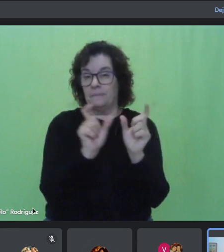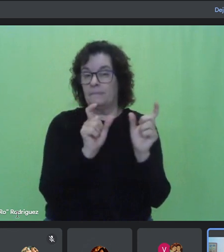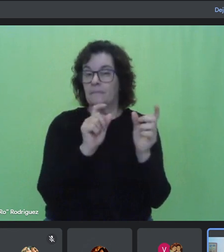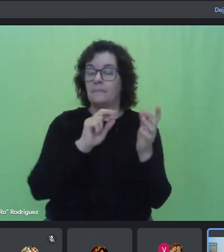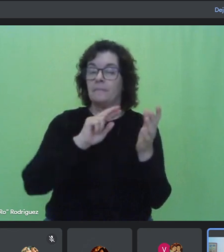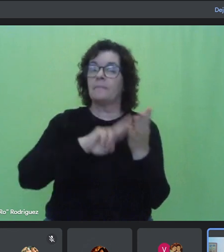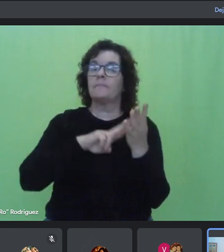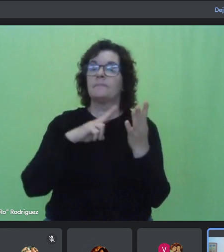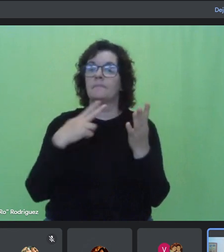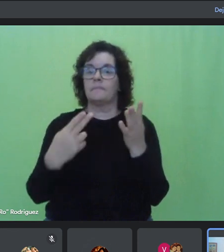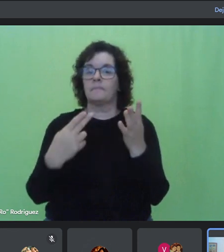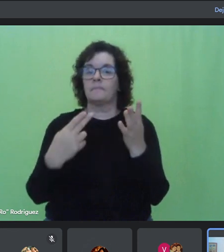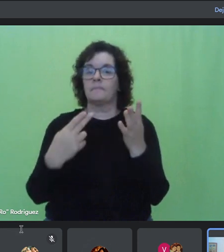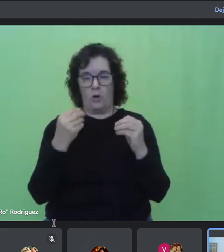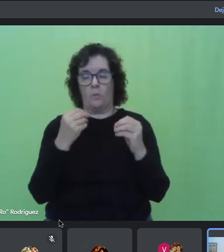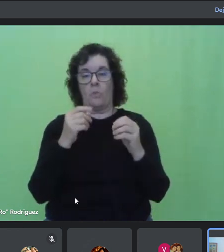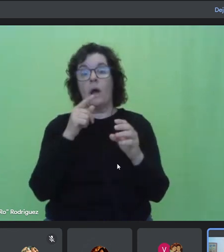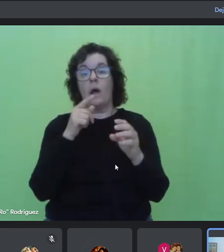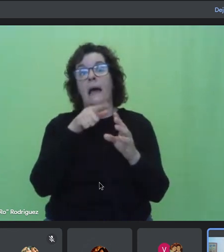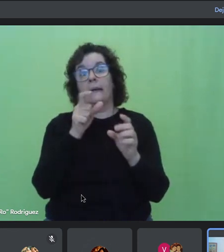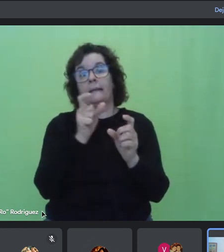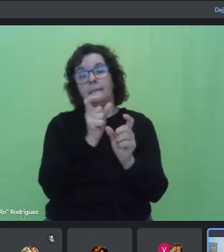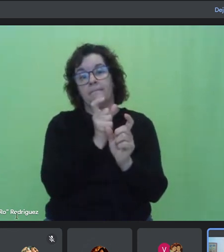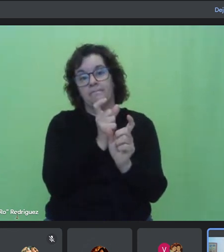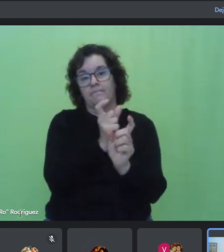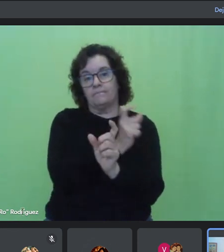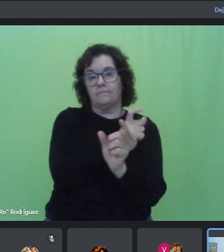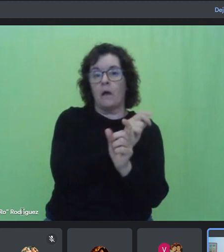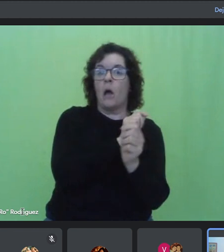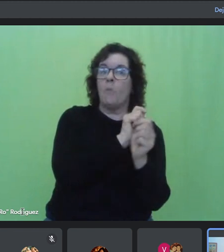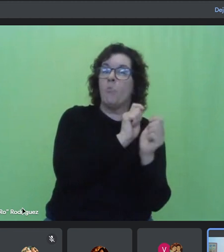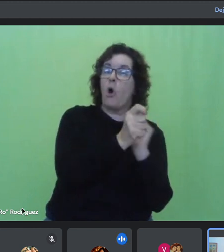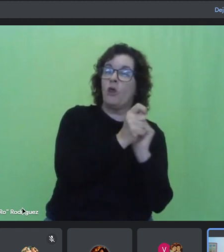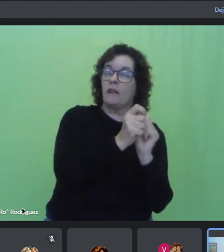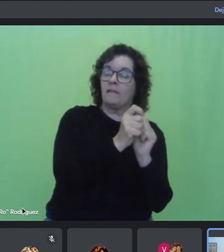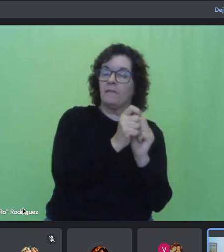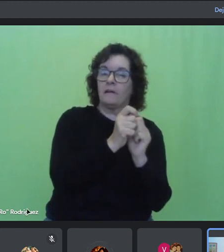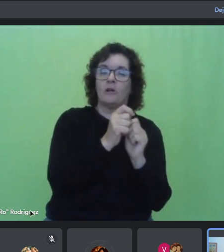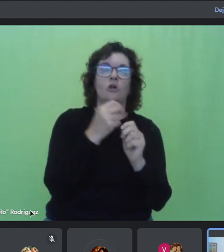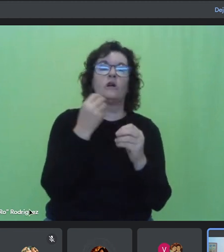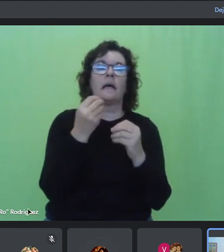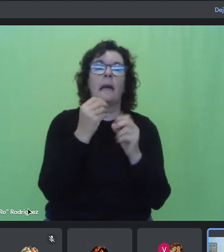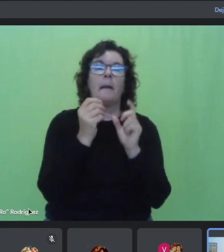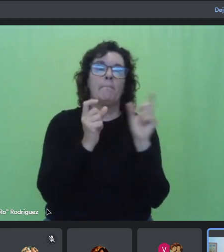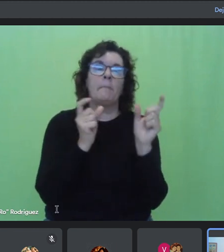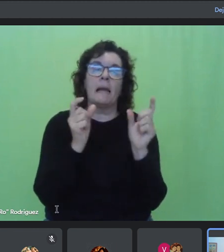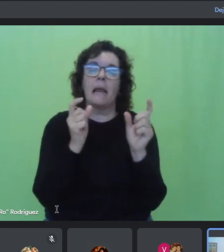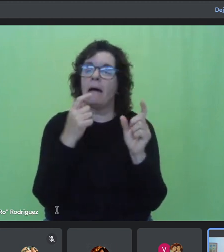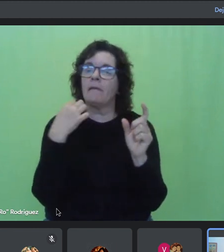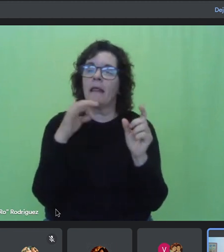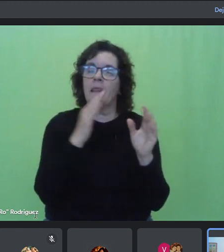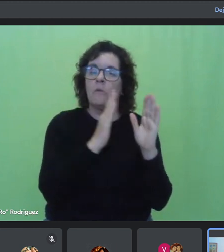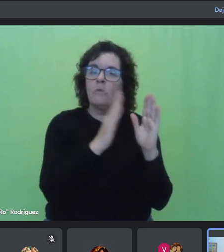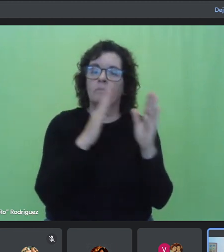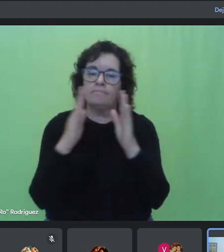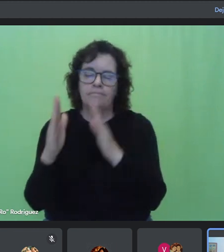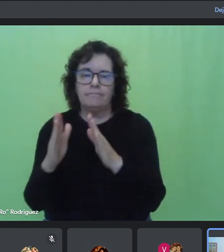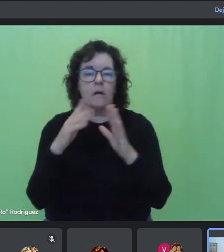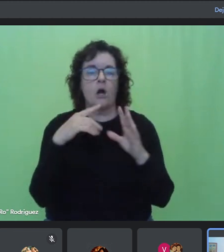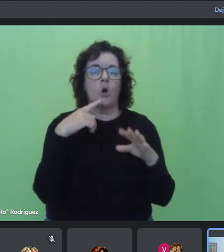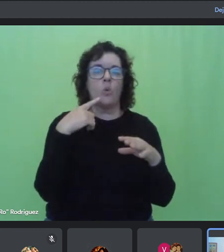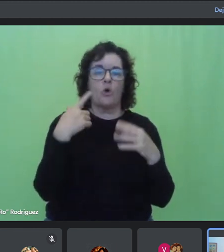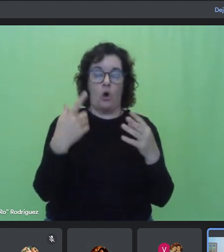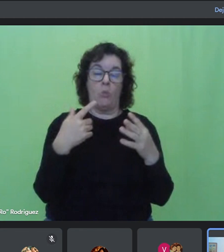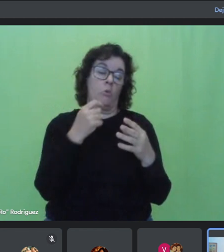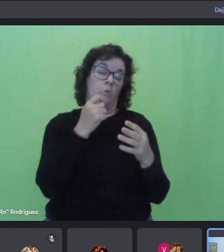premodificador. Pues, ¿qué cosas tengo para separar en bloques acá? Bueno, yo comienzo con ED, que puede ser premodificador,